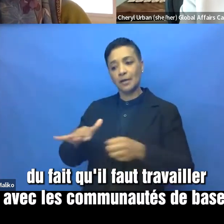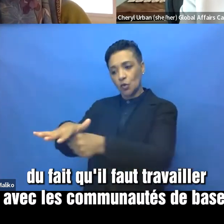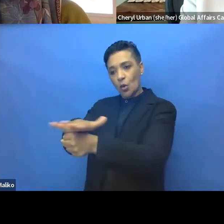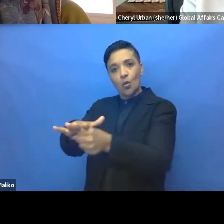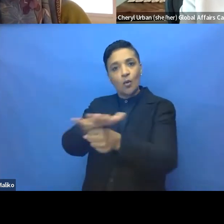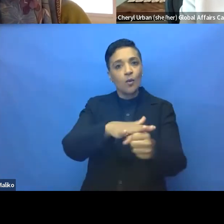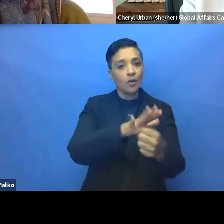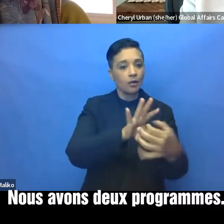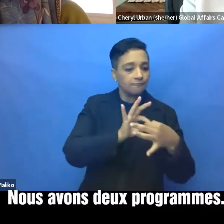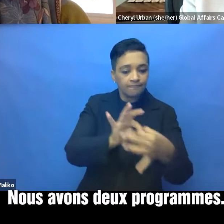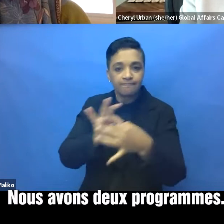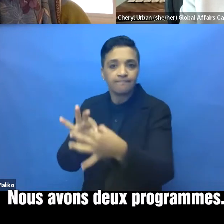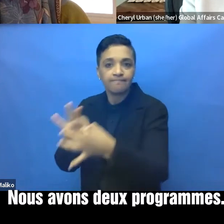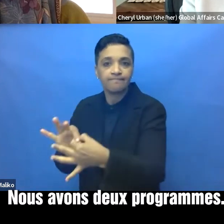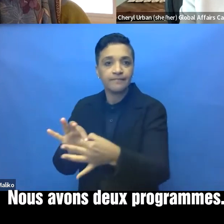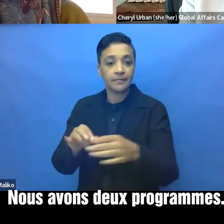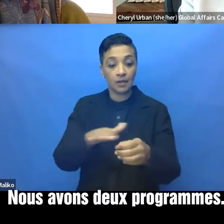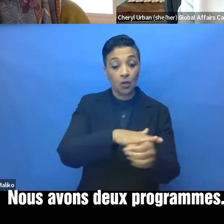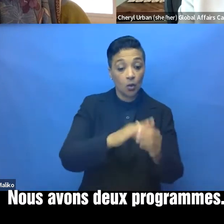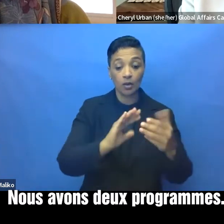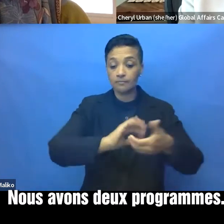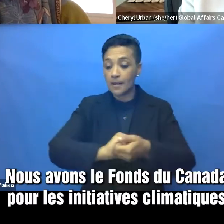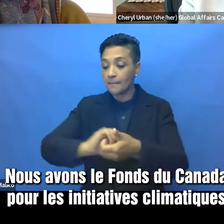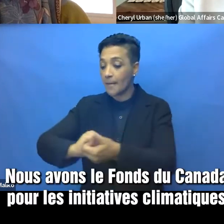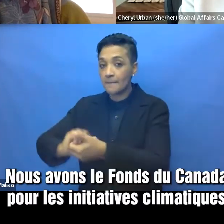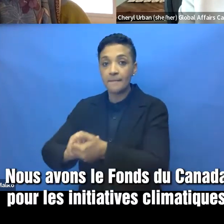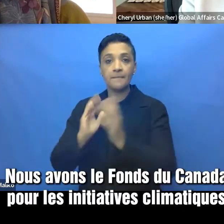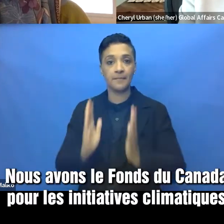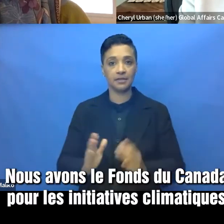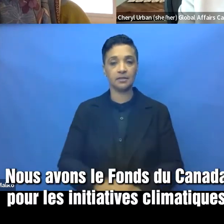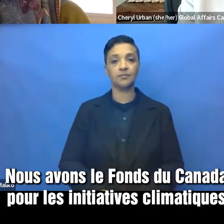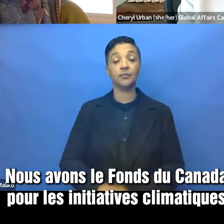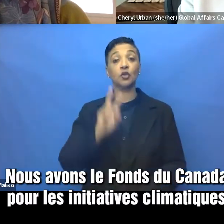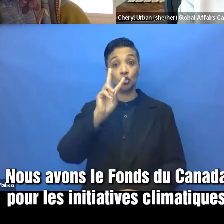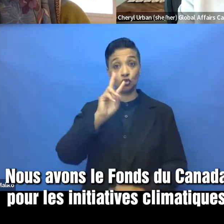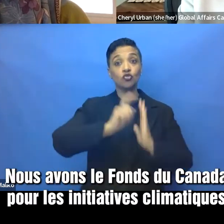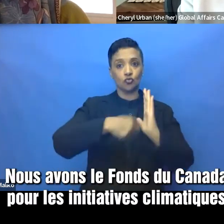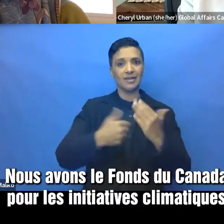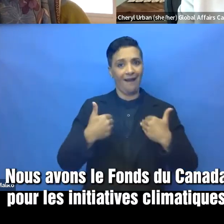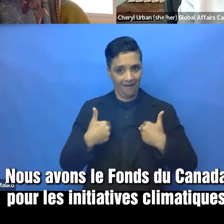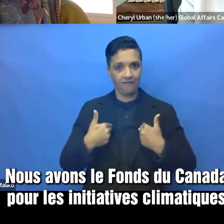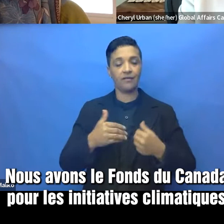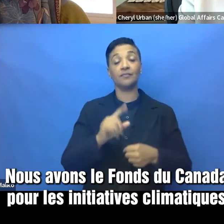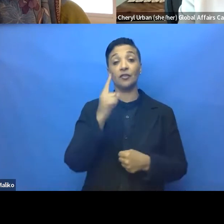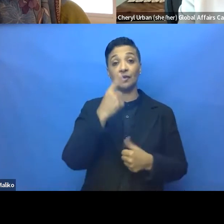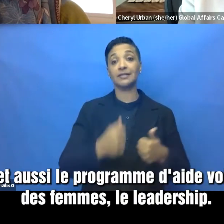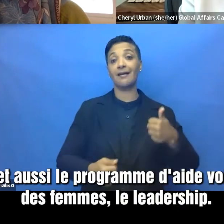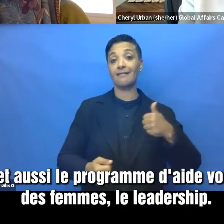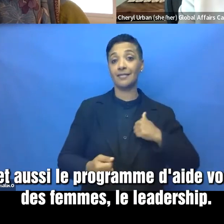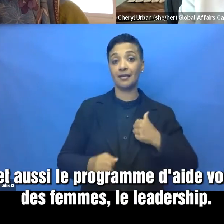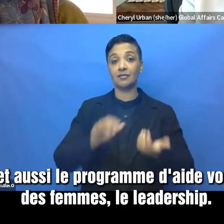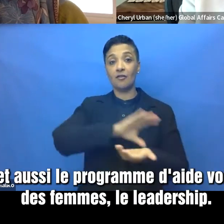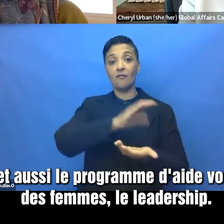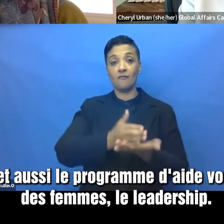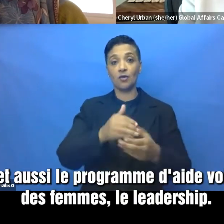reconnaissance du fait qu'il faut travailler avec les communautés de base. Nous avons 2 programmes. Nous